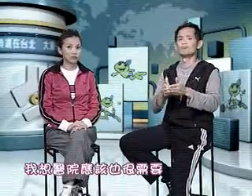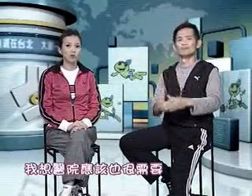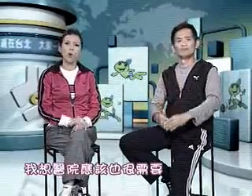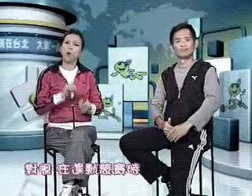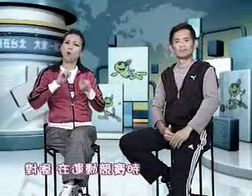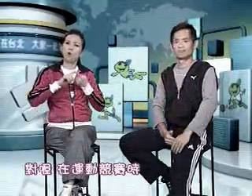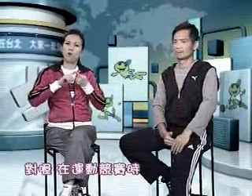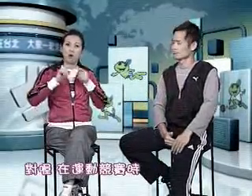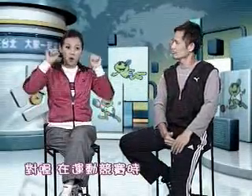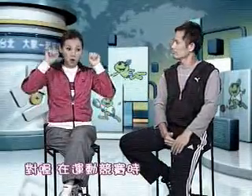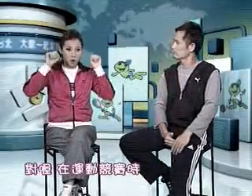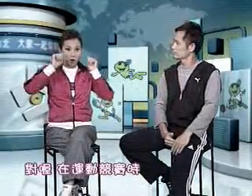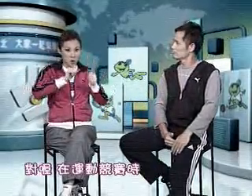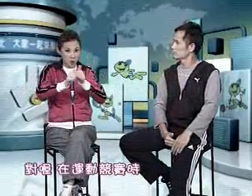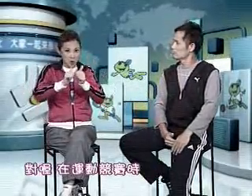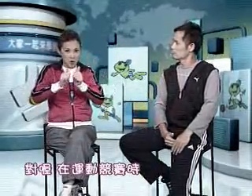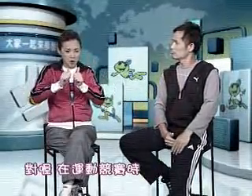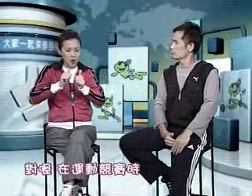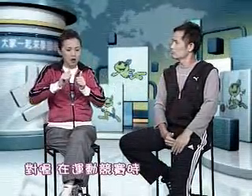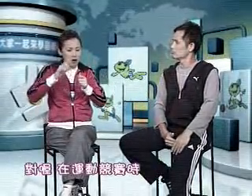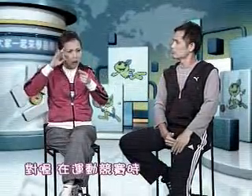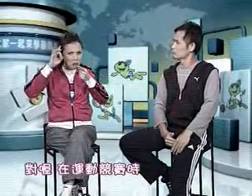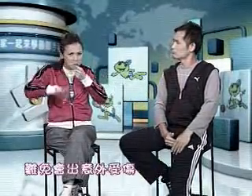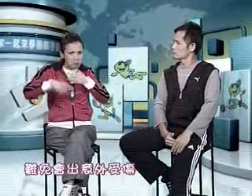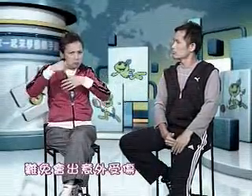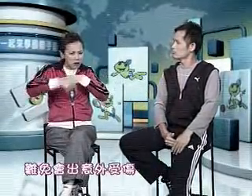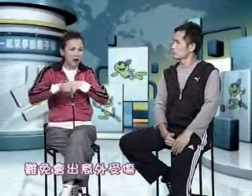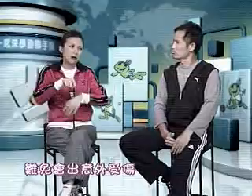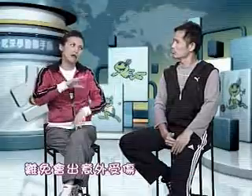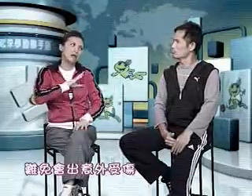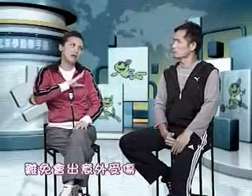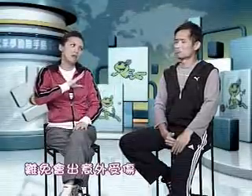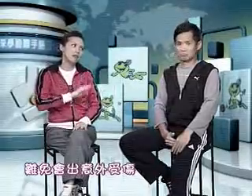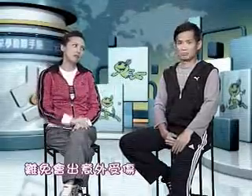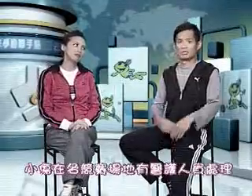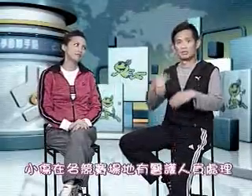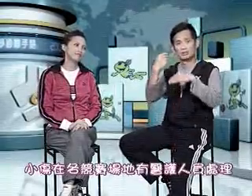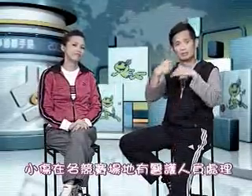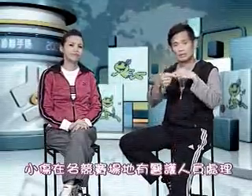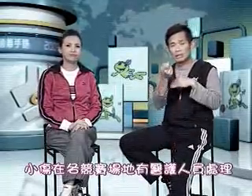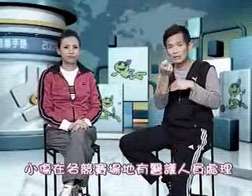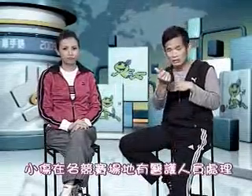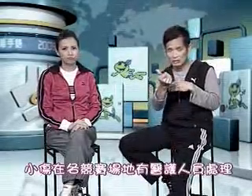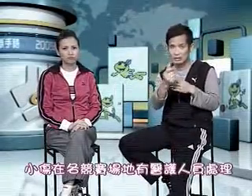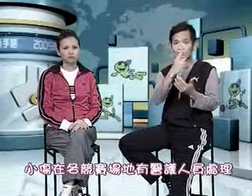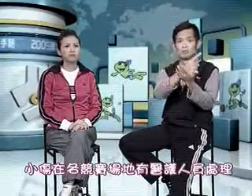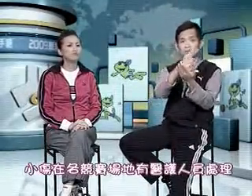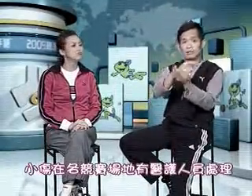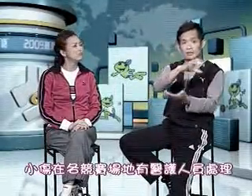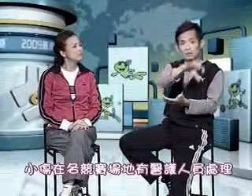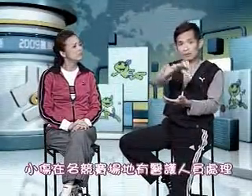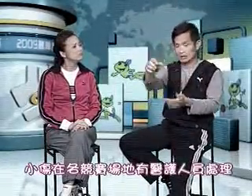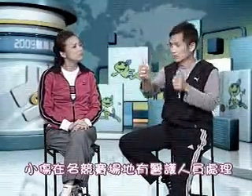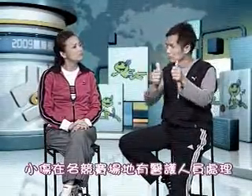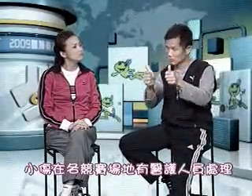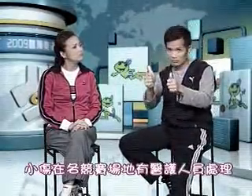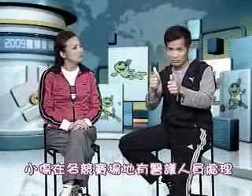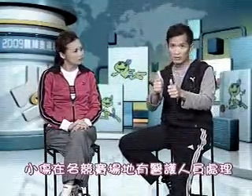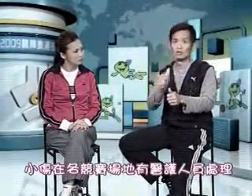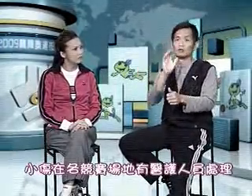要。 对哦，在运动竞赛时难免会出意外受伤。 小伤在各竞赛场地有医护人